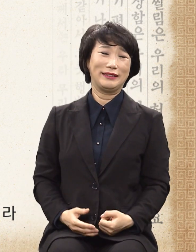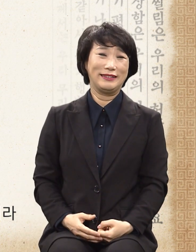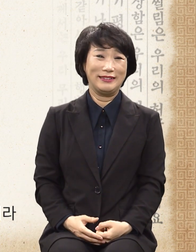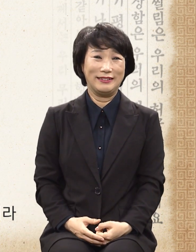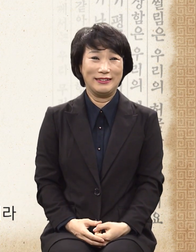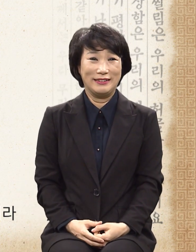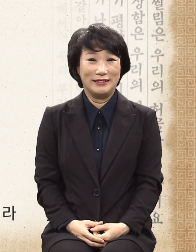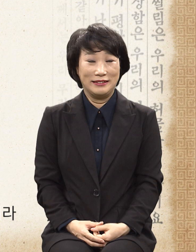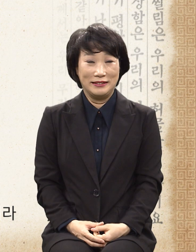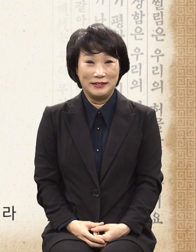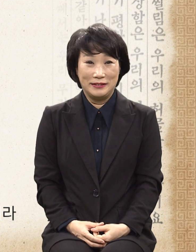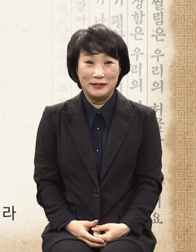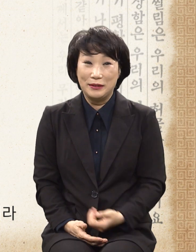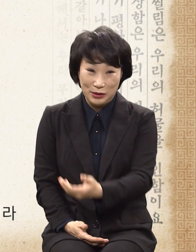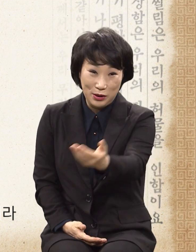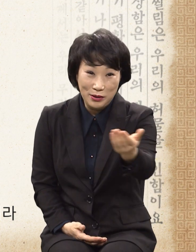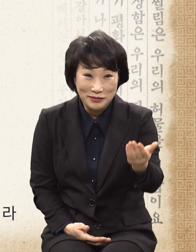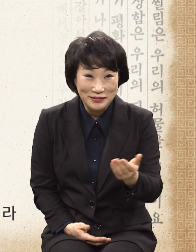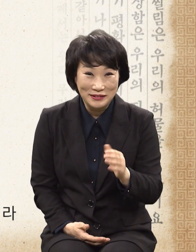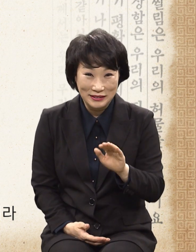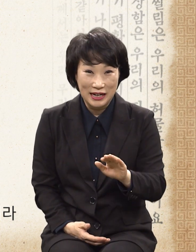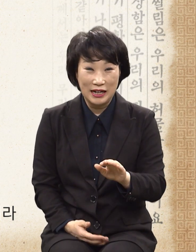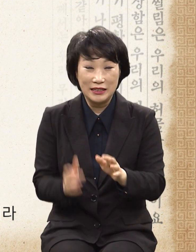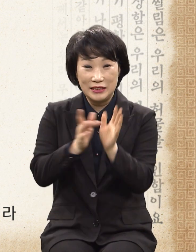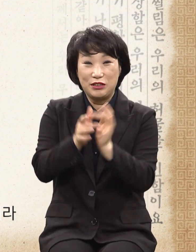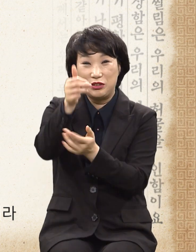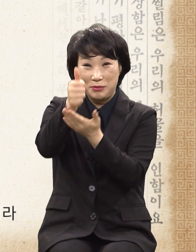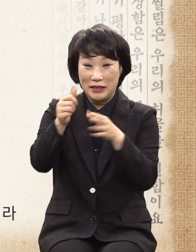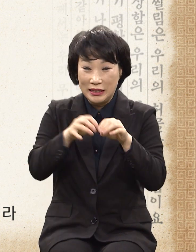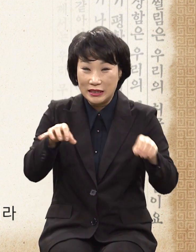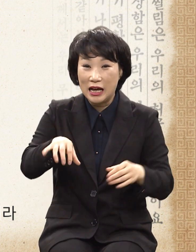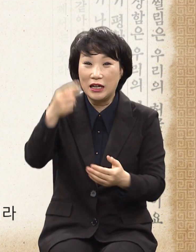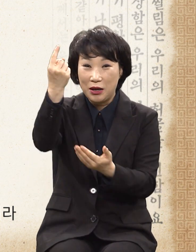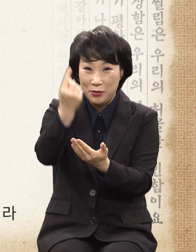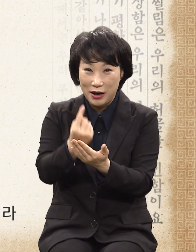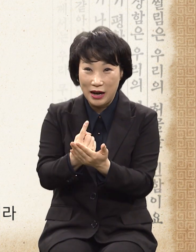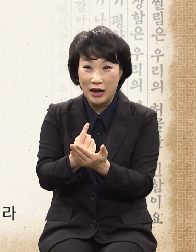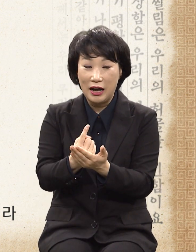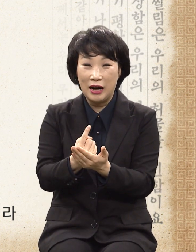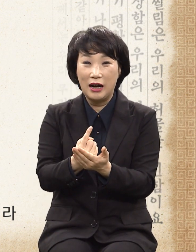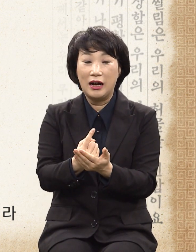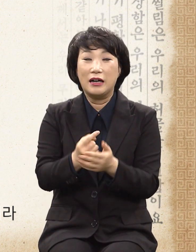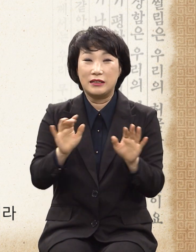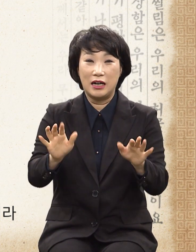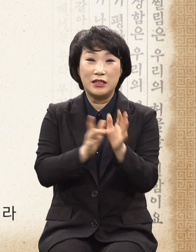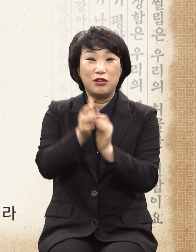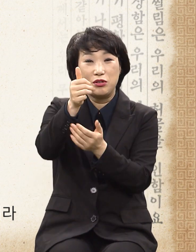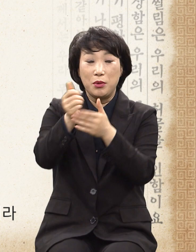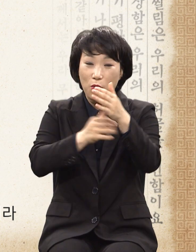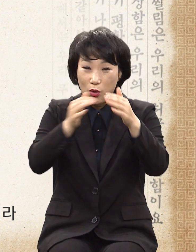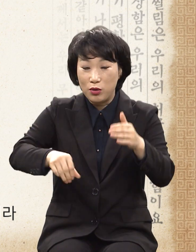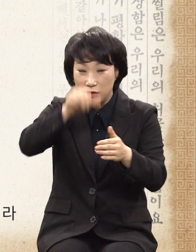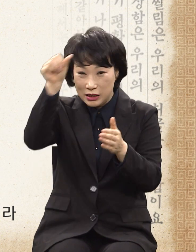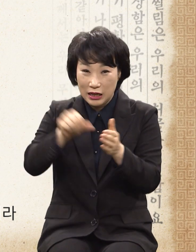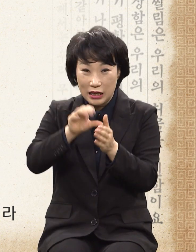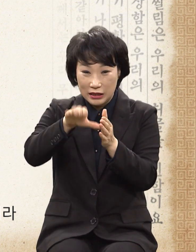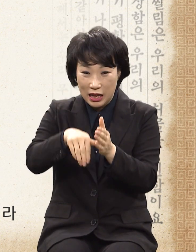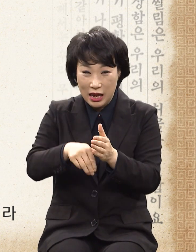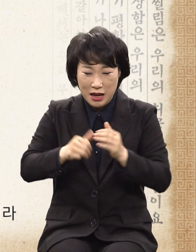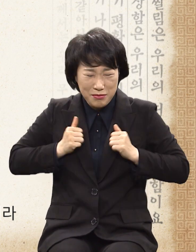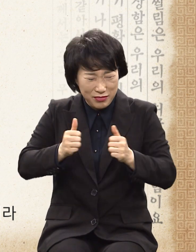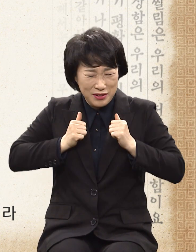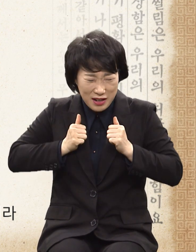말입니다. 여러분, 예수께서 이 땅에 오셔서 공생의 때에